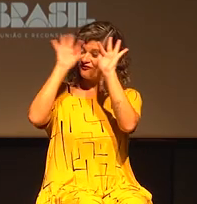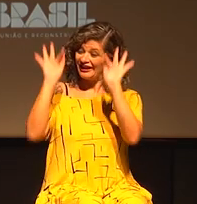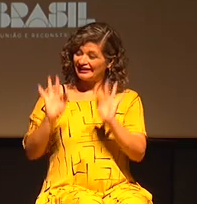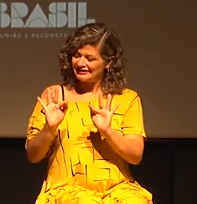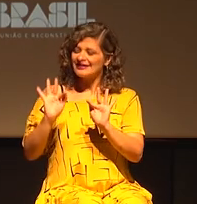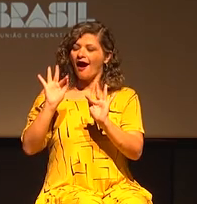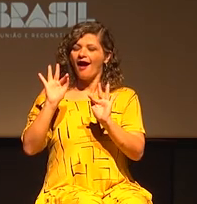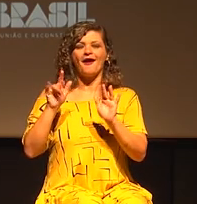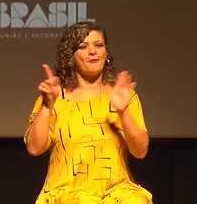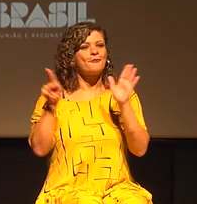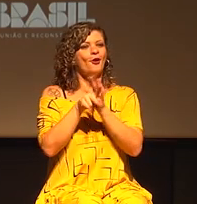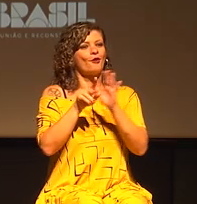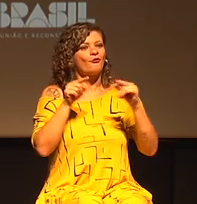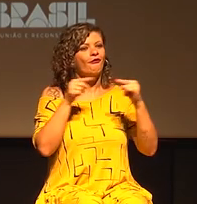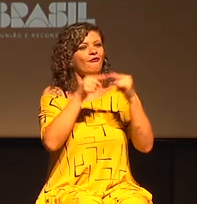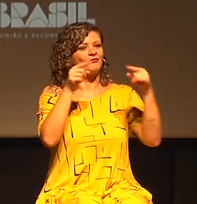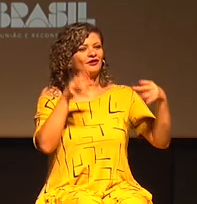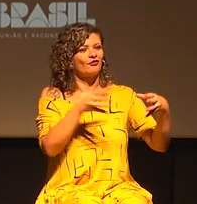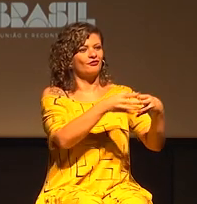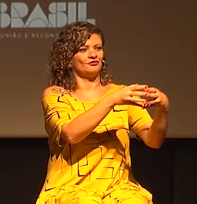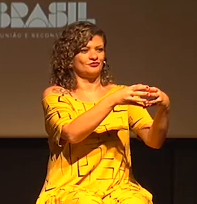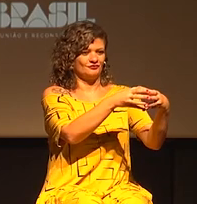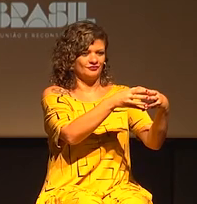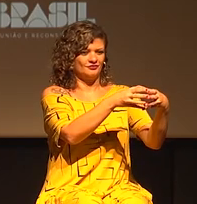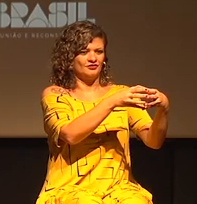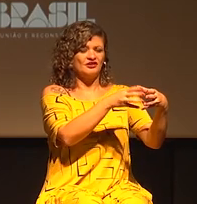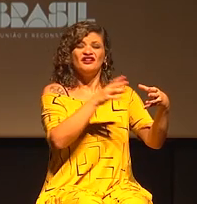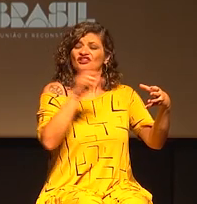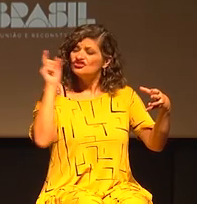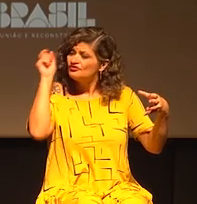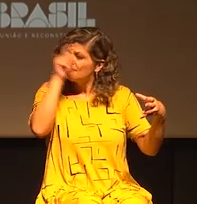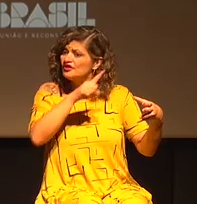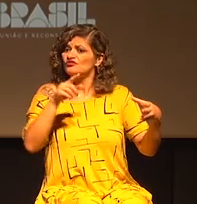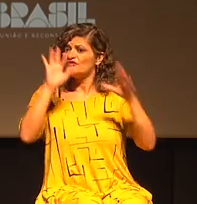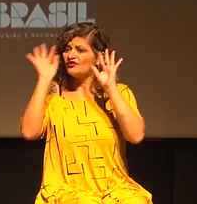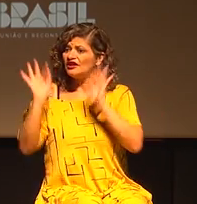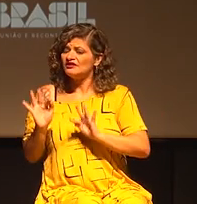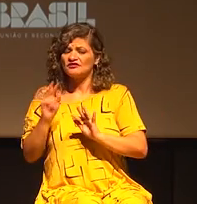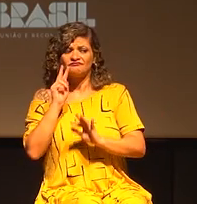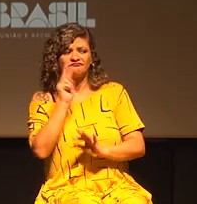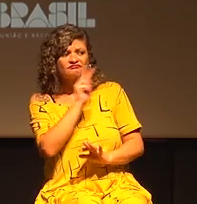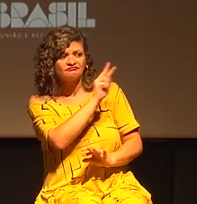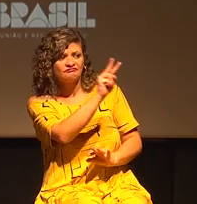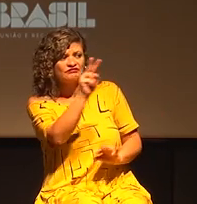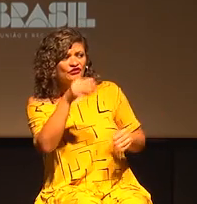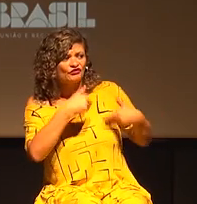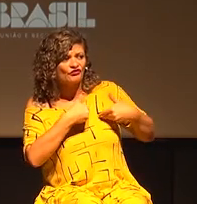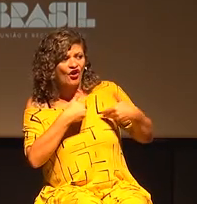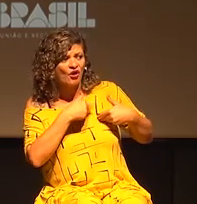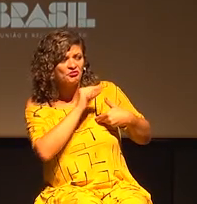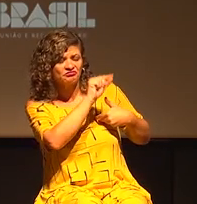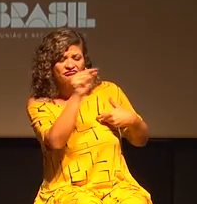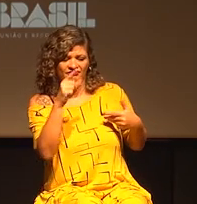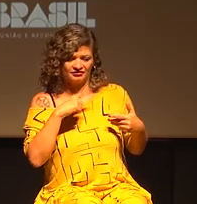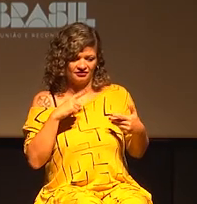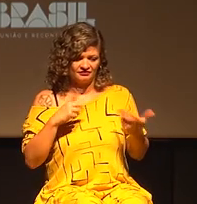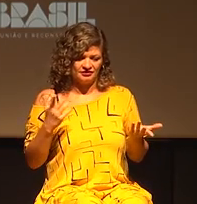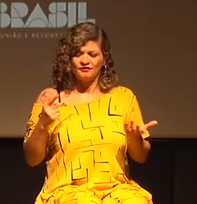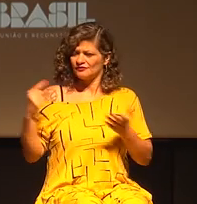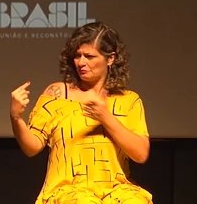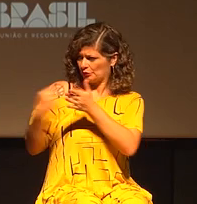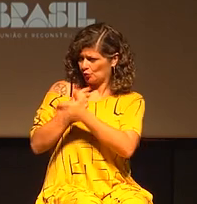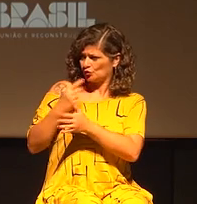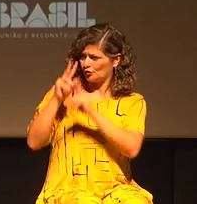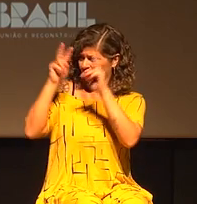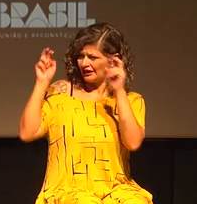coletivamente É muito difícil você ser feliz sabendo que tem tem gente passando fome você perguntou no começo a nossa relação com a fome eu acho que é uma relação